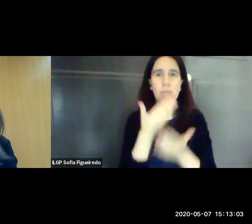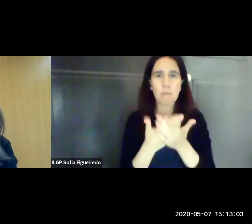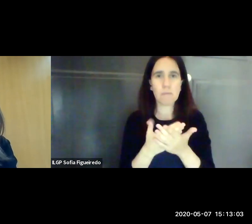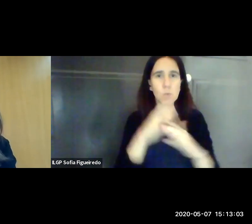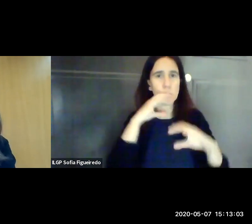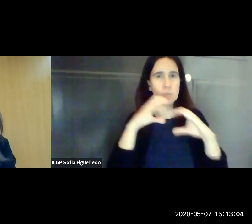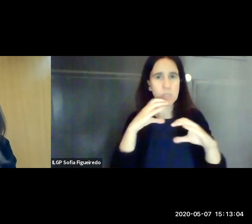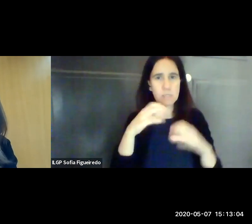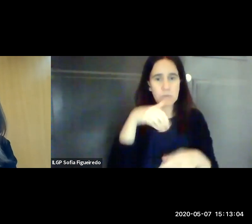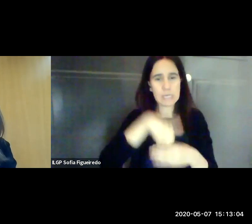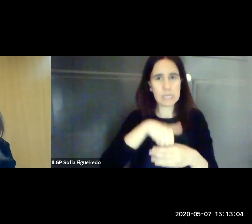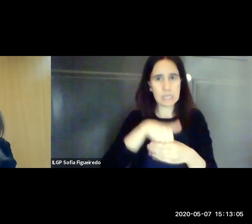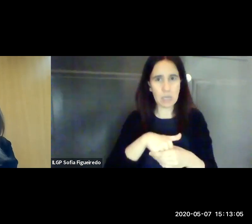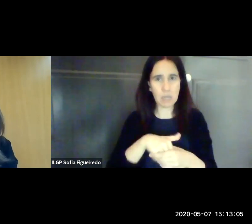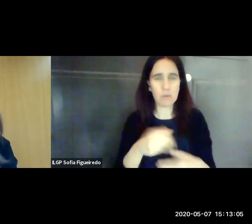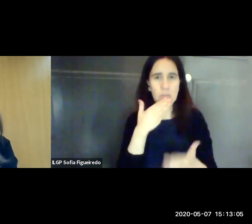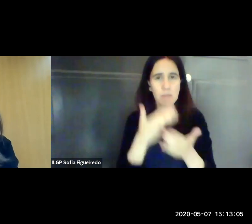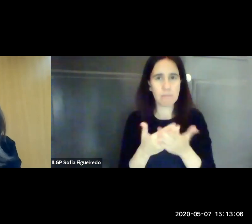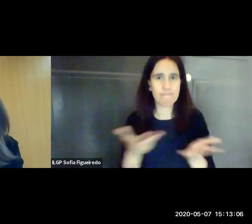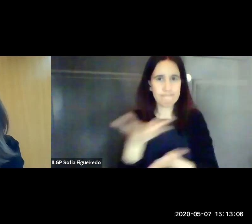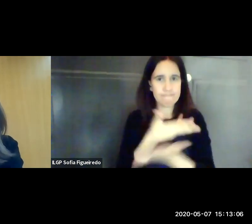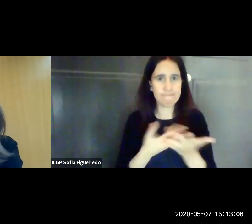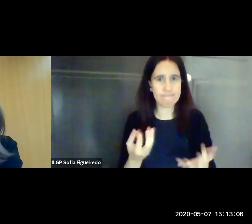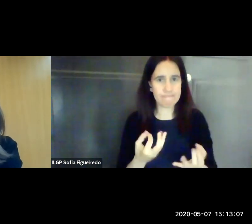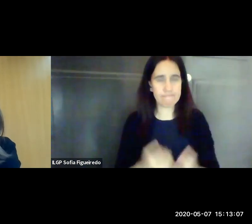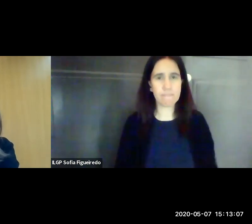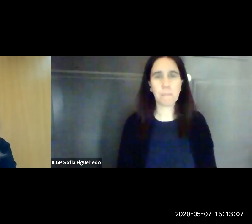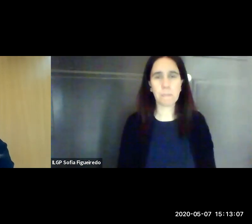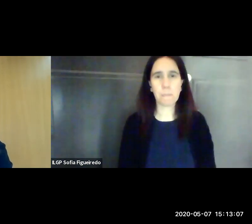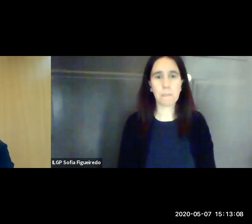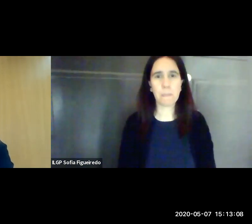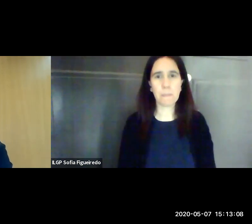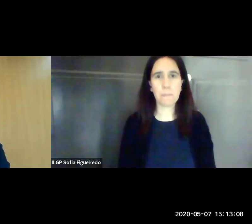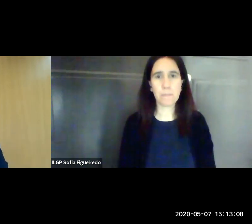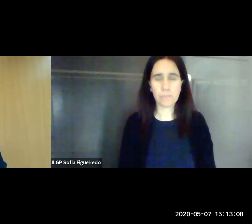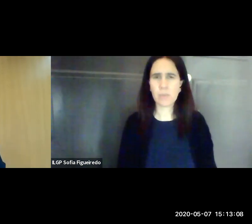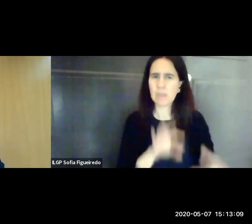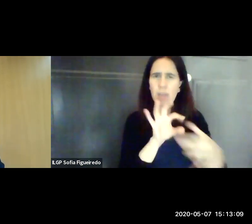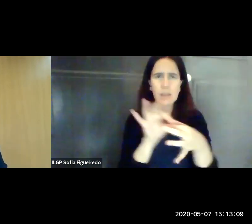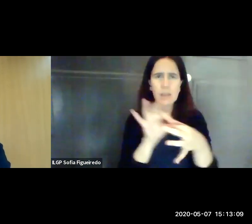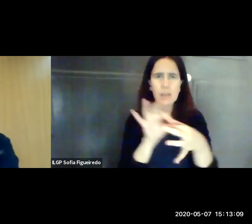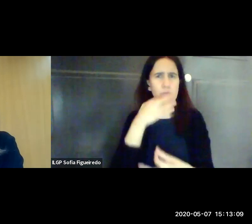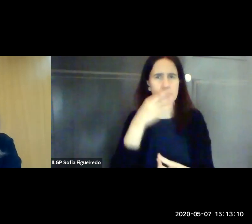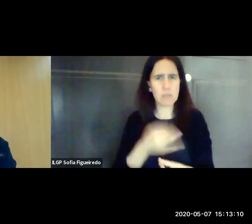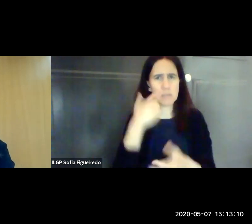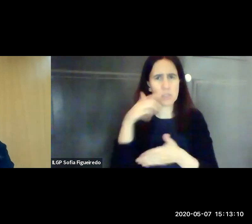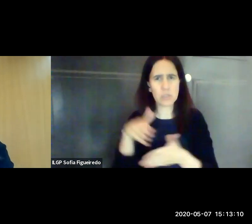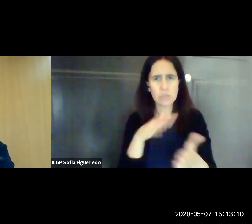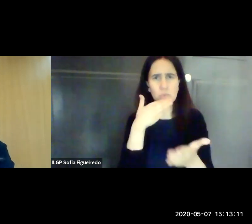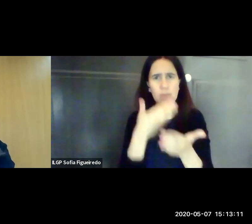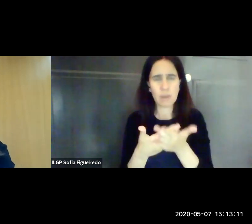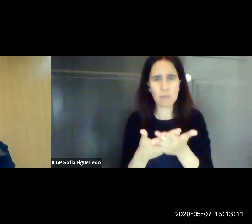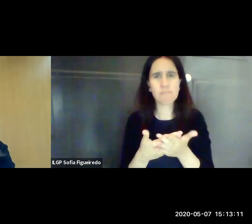comunicação interna nos tenta proporcionar. Todos estes benefícios estão interligados e são estratégicos para manter as